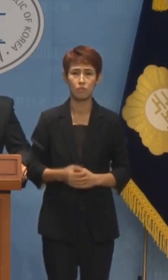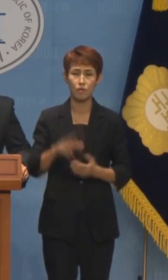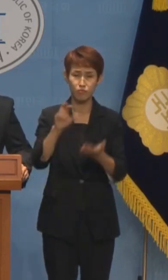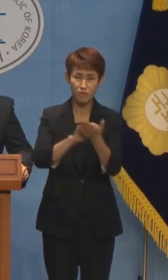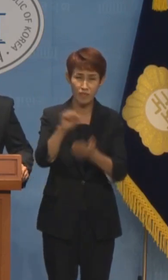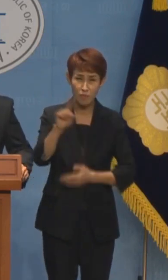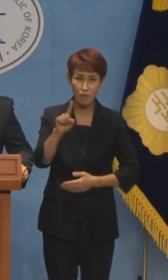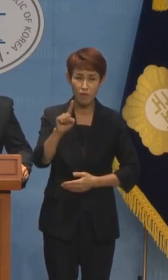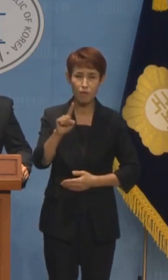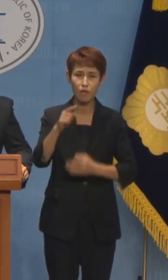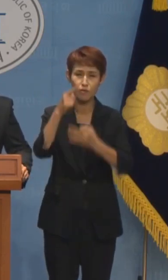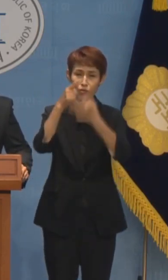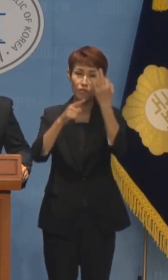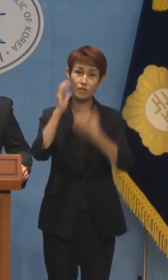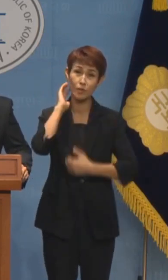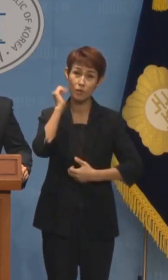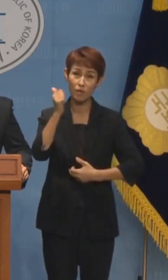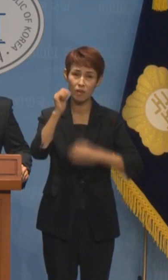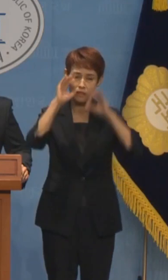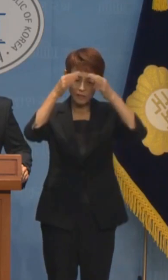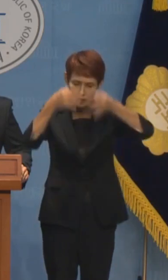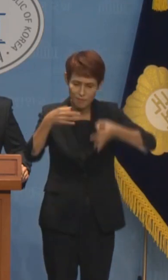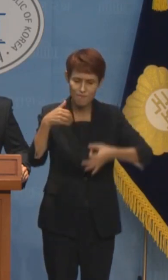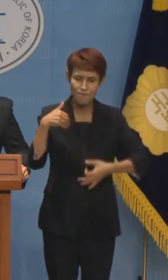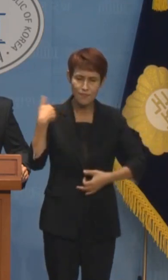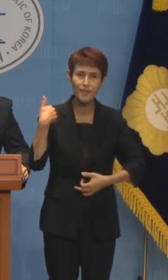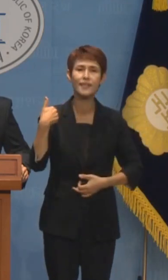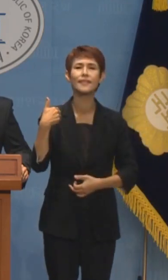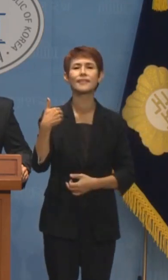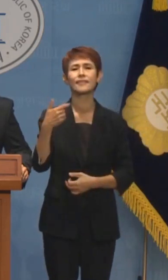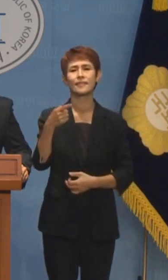계가 경등게 나무하고 있다는